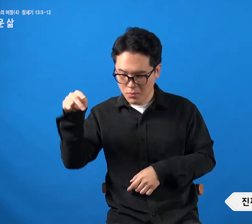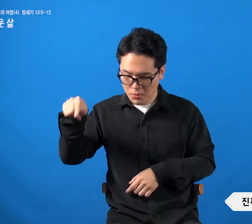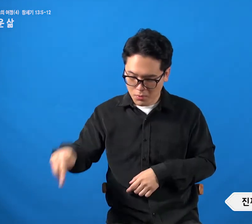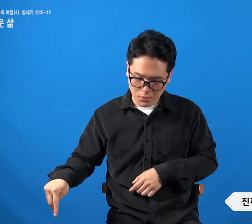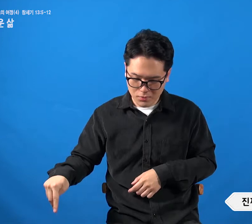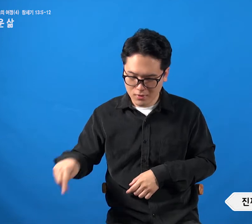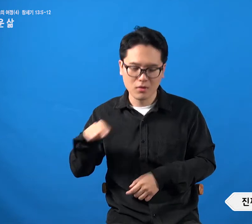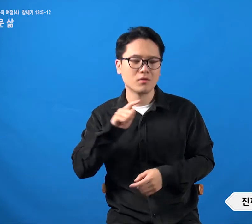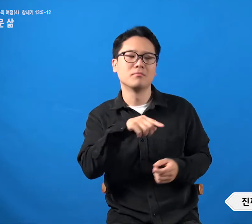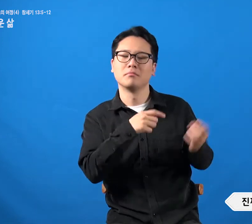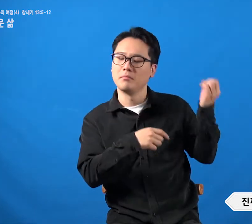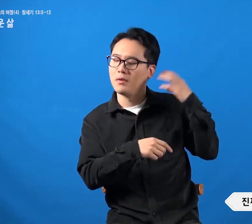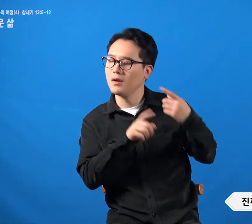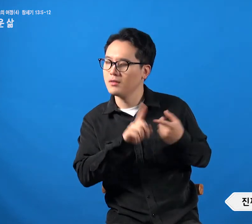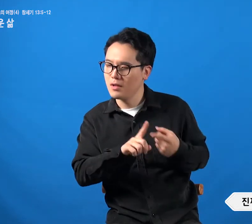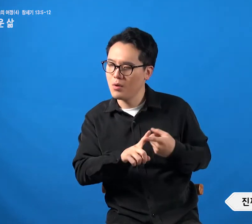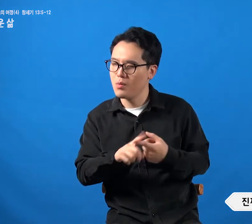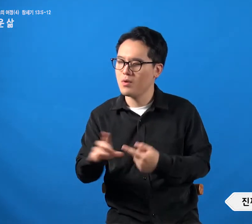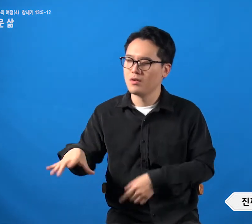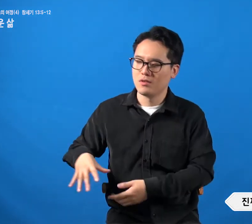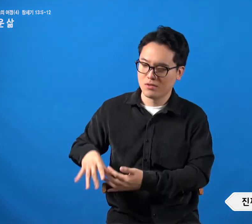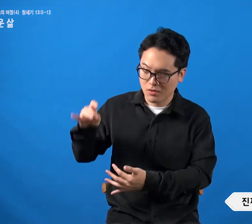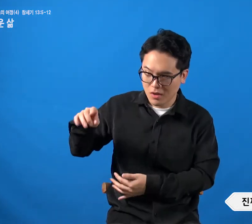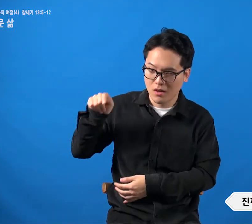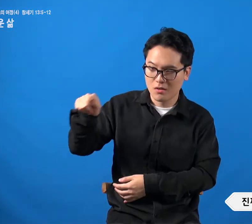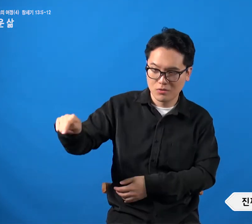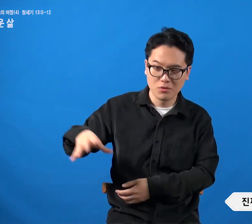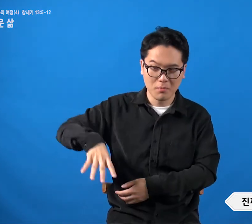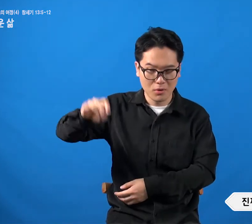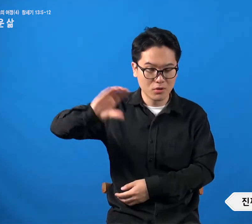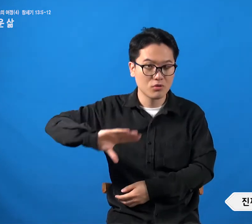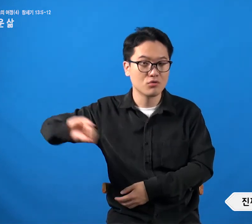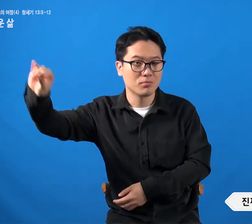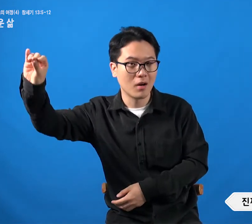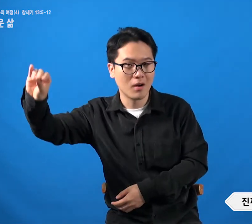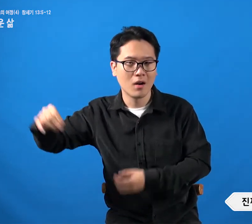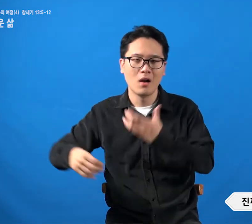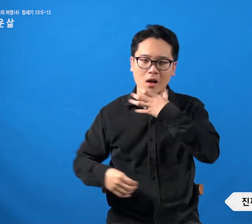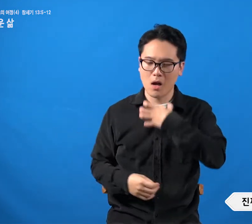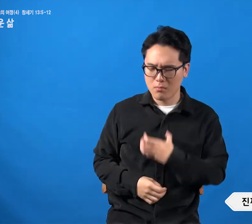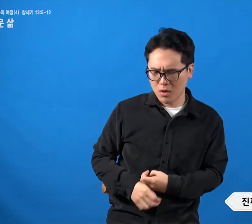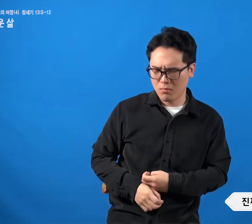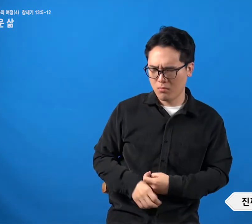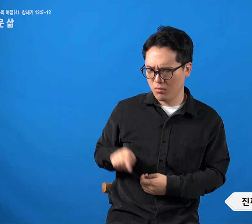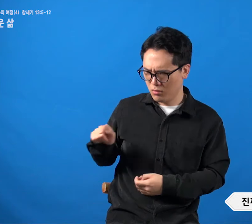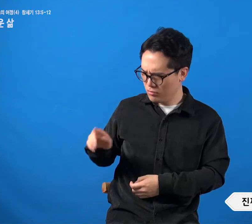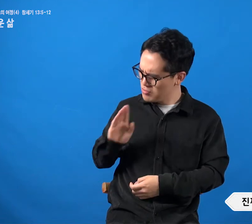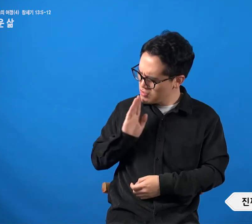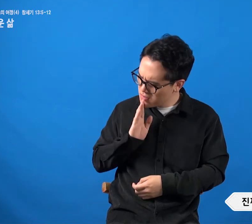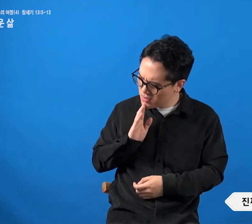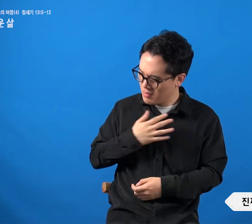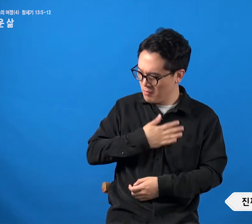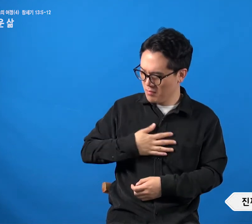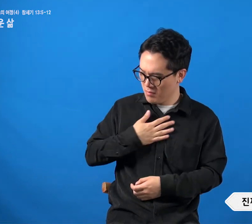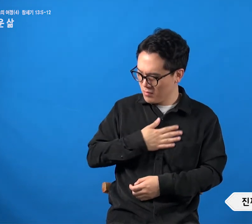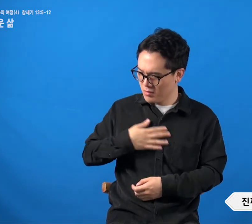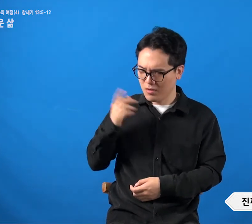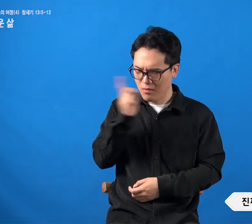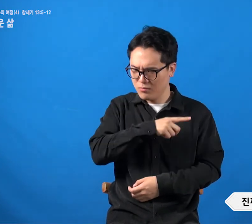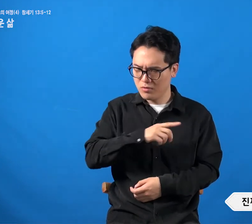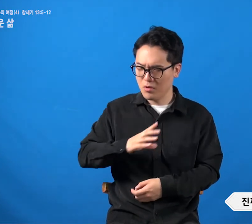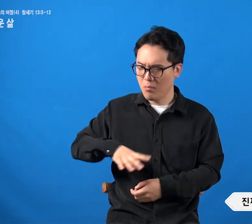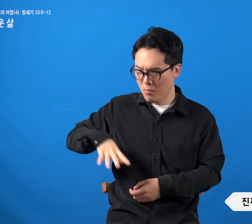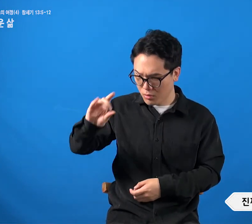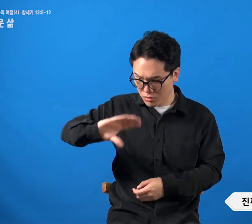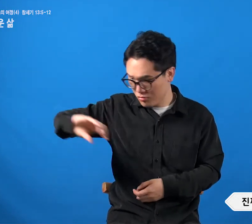보면서 아브라함이 분노하고 기분 나빠하는 모습을 상상할 수 있습니까? 내가 말했다고 어쩌면